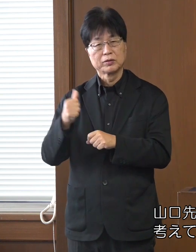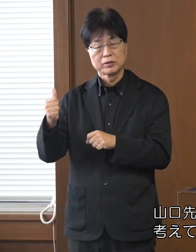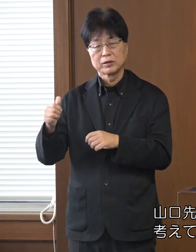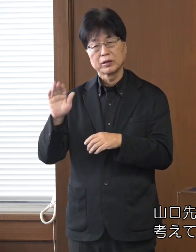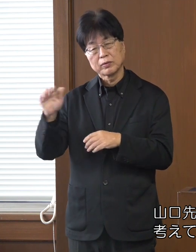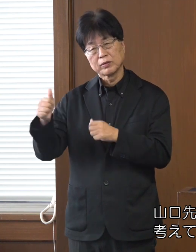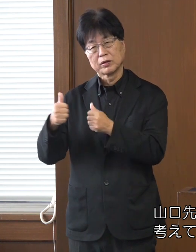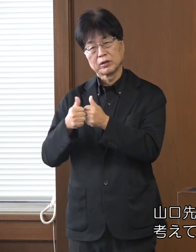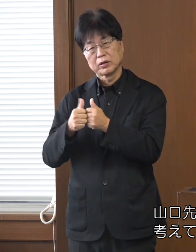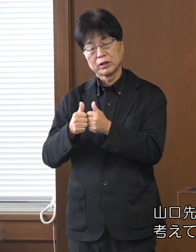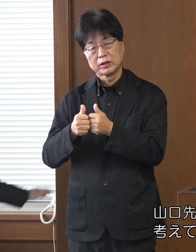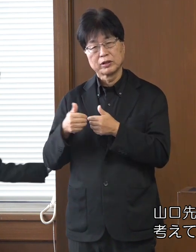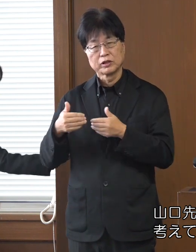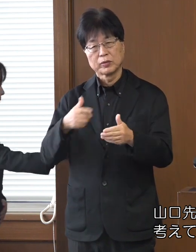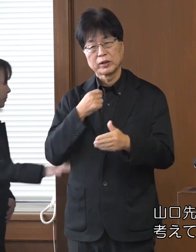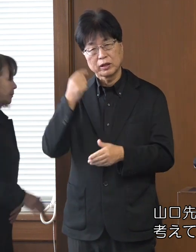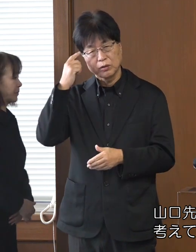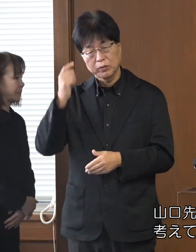と思います。